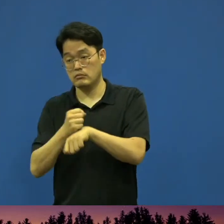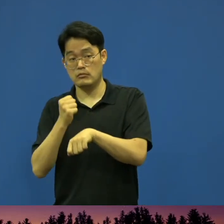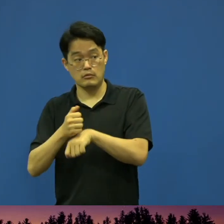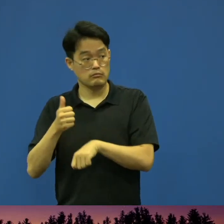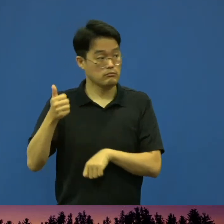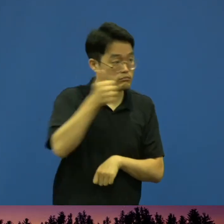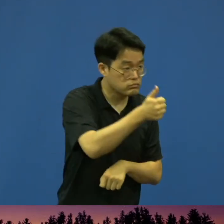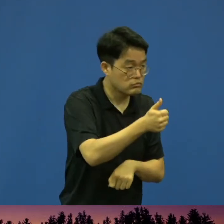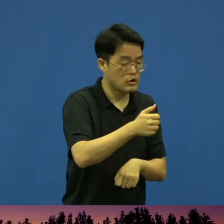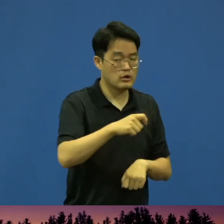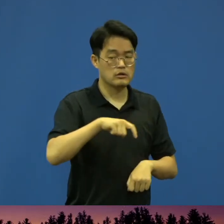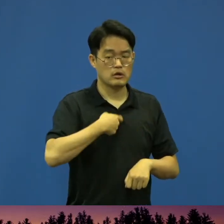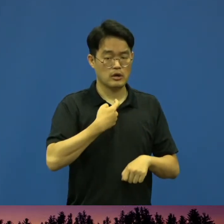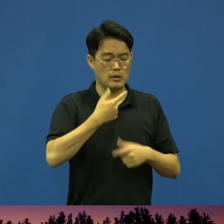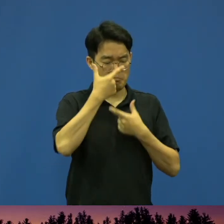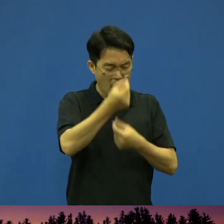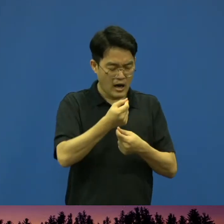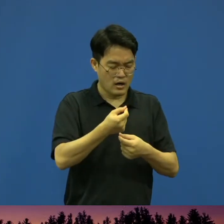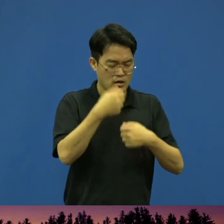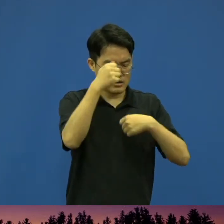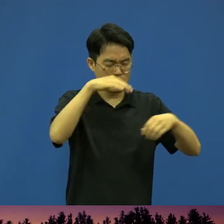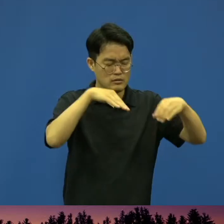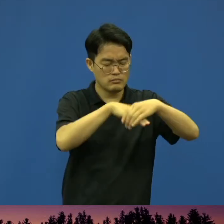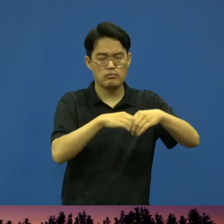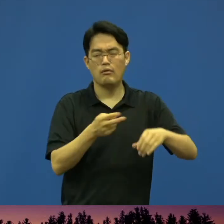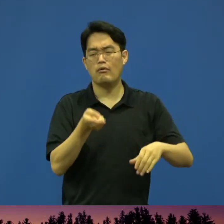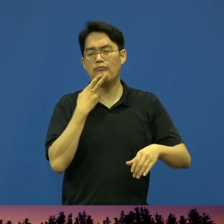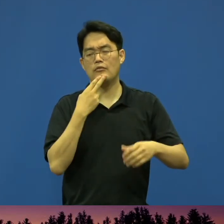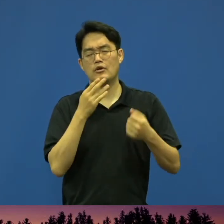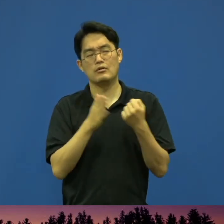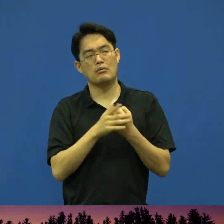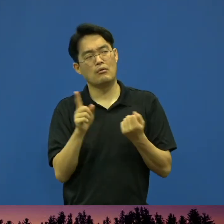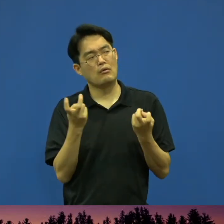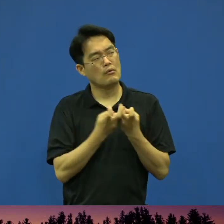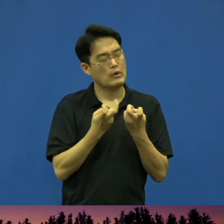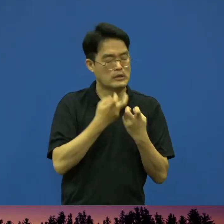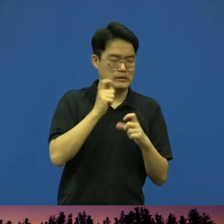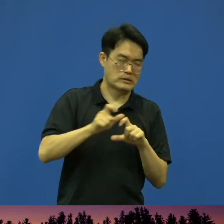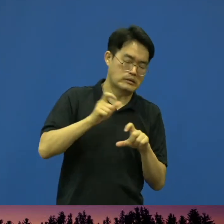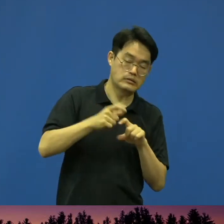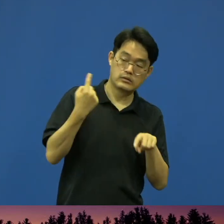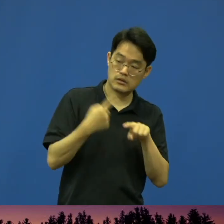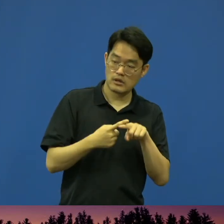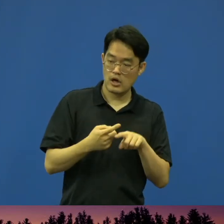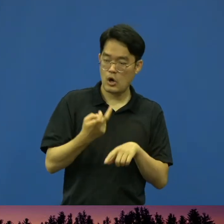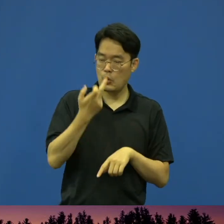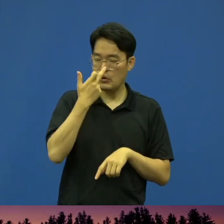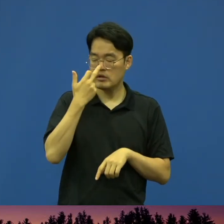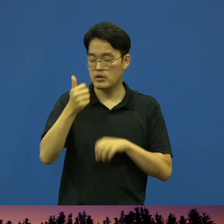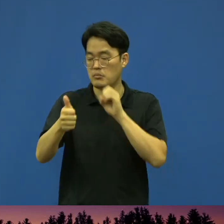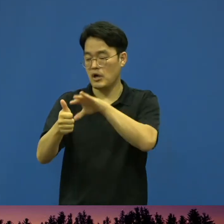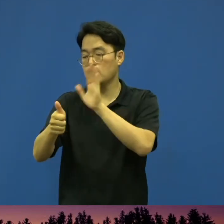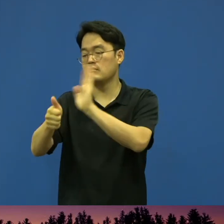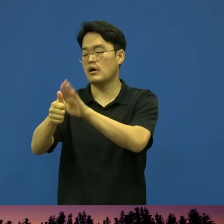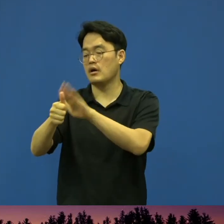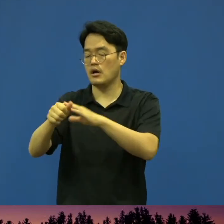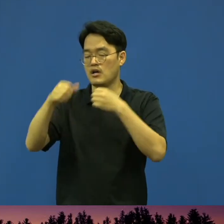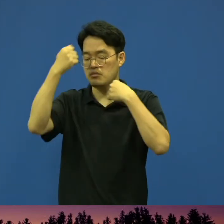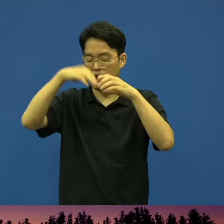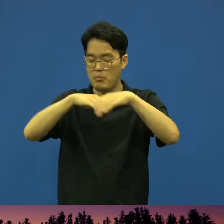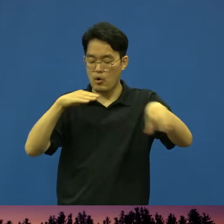거예요. 그래서 어떻게 할 것인가 고민하고 또 고민하다가 이 코치가 그냥 맨발로 뛰자 이렇게 이야기를 한